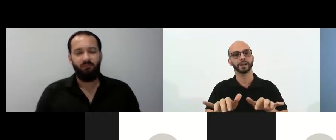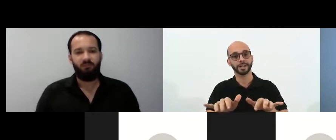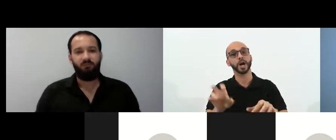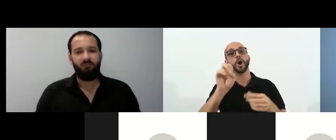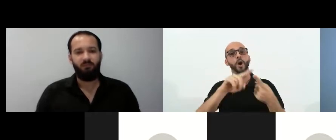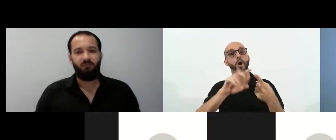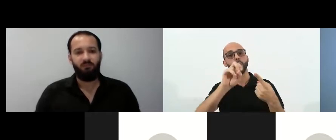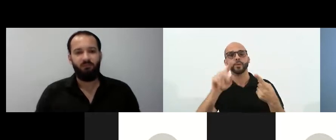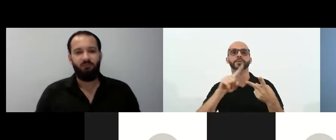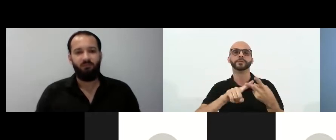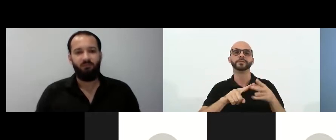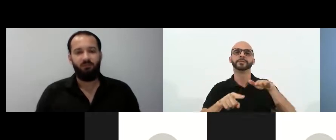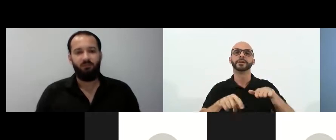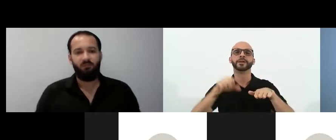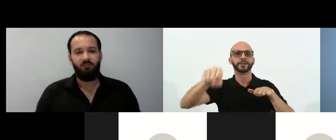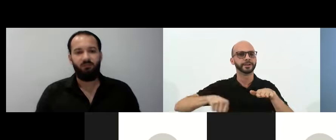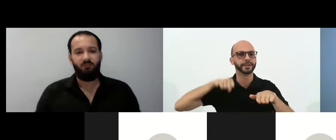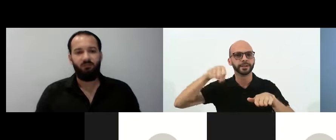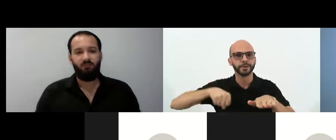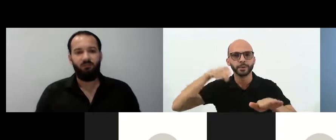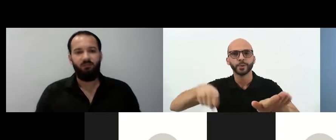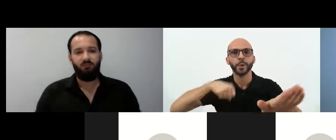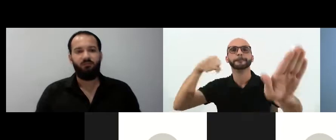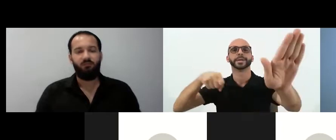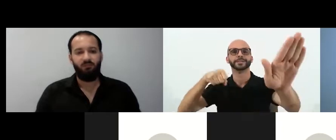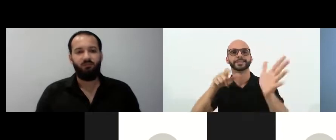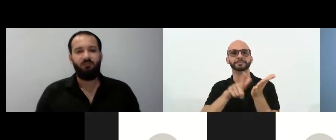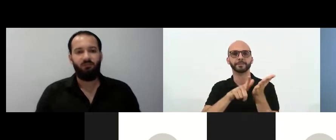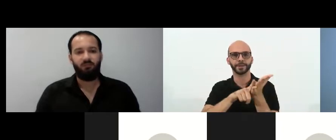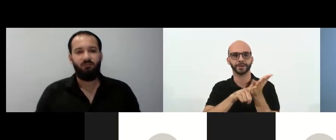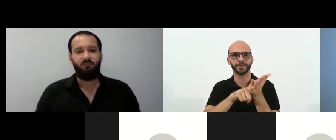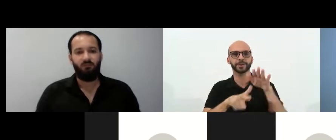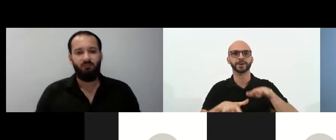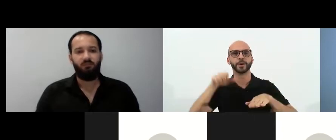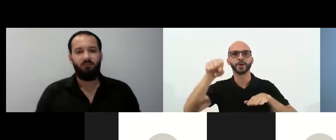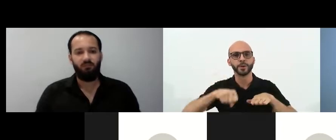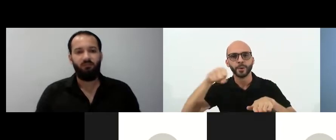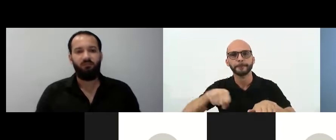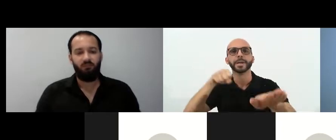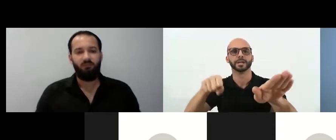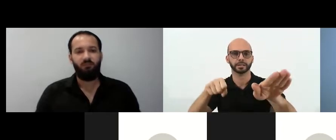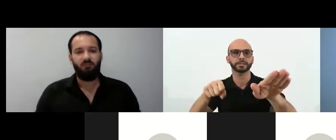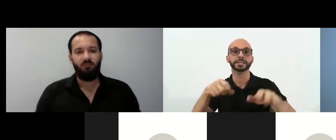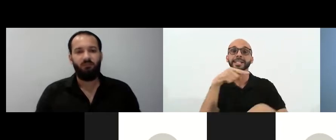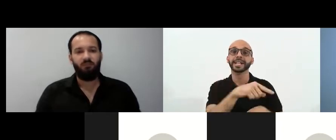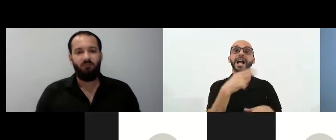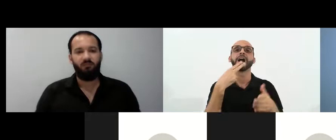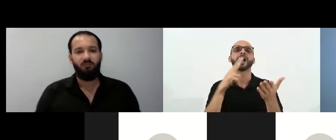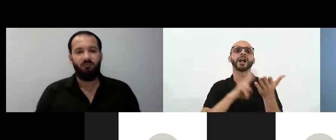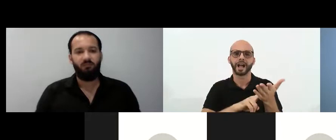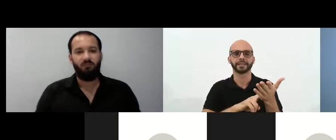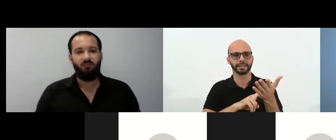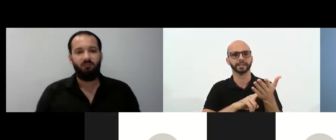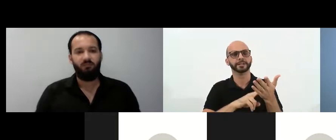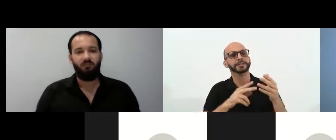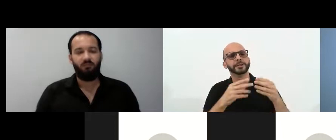datilografia, que as pessoas utilizavam, ou também imprimiu de